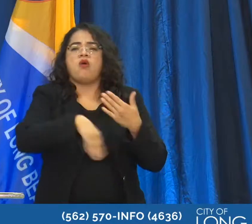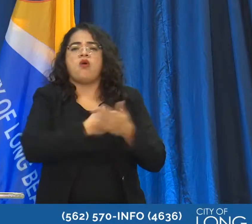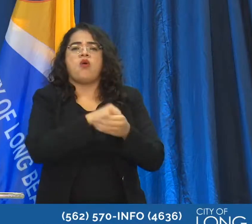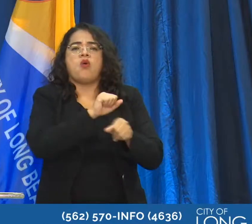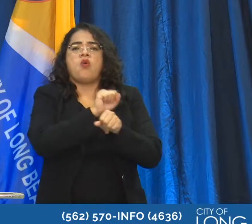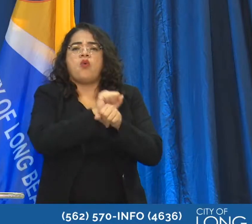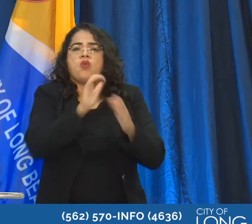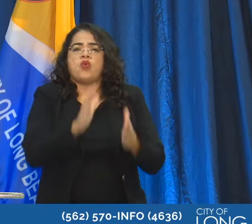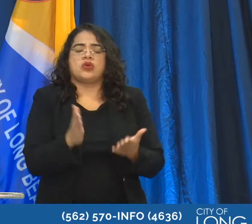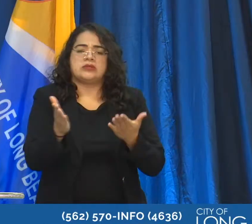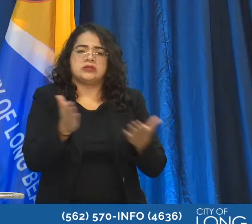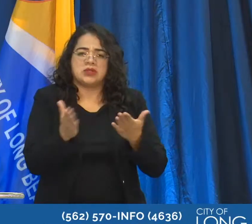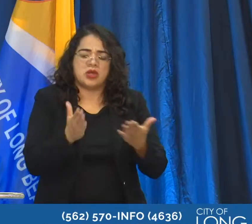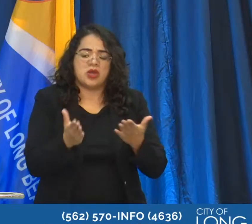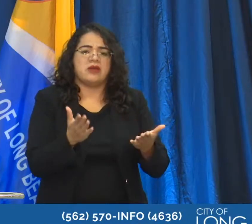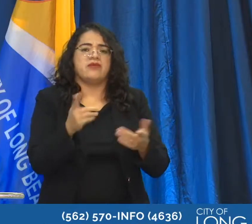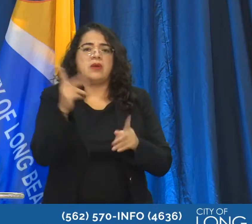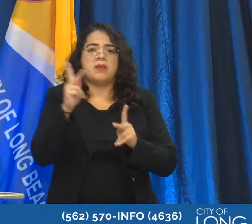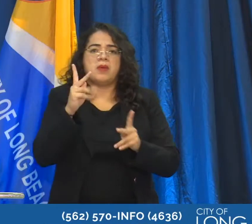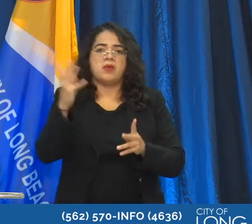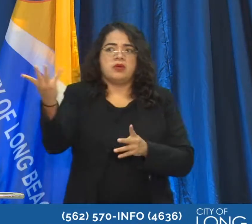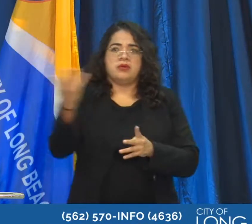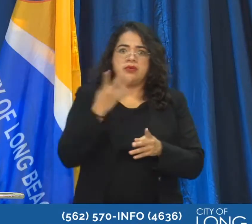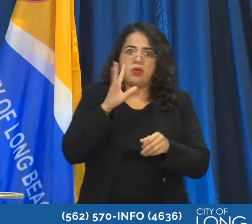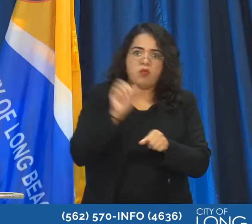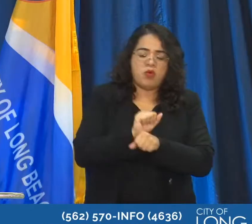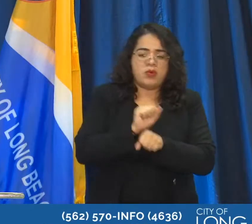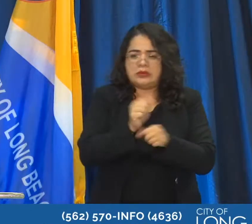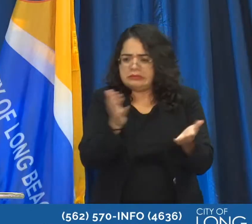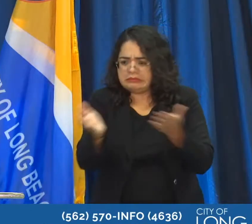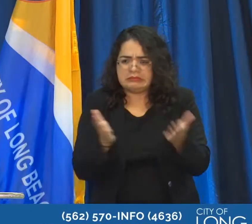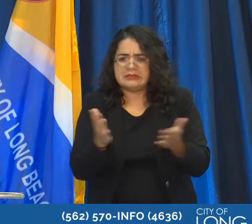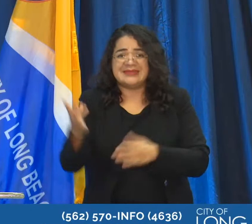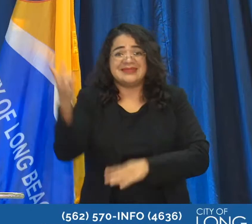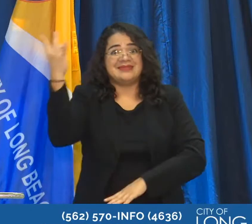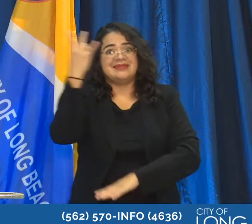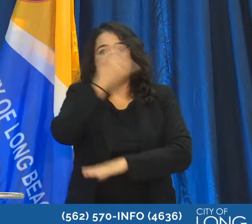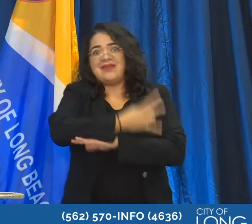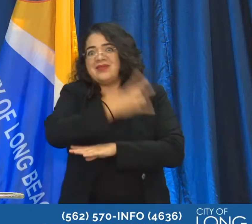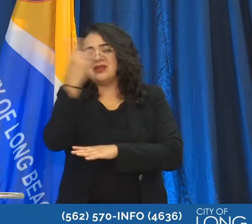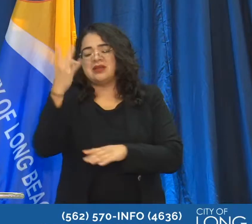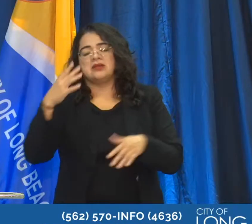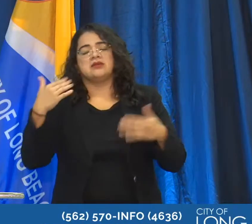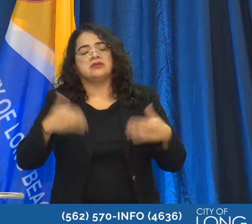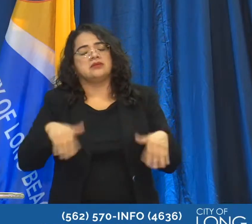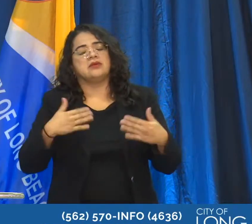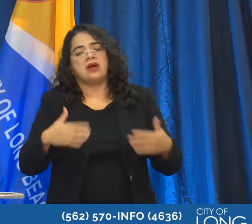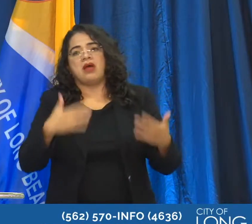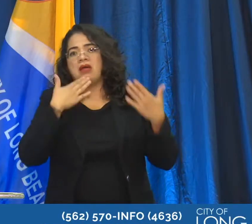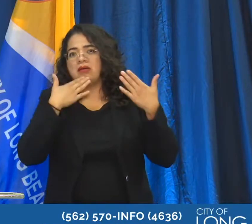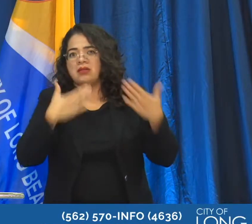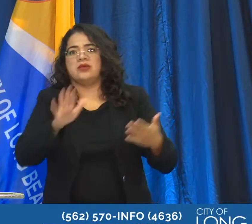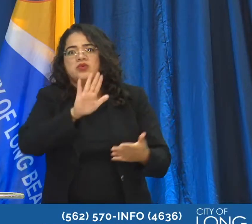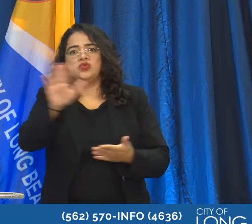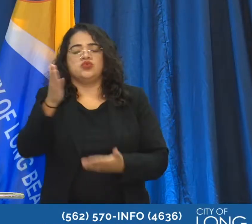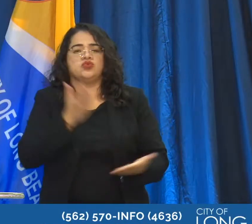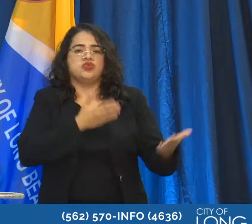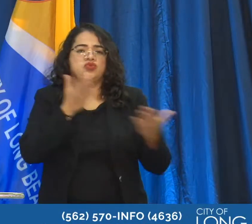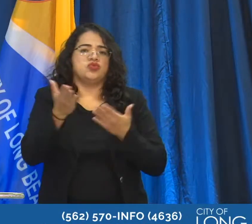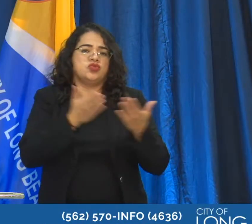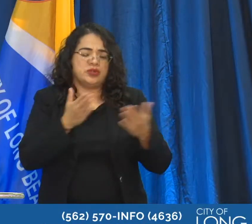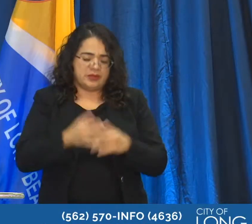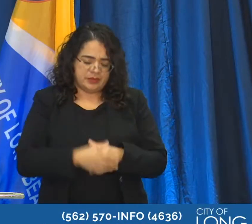han estado apoyando estos sitios 7 días a la semana. Queremos asegurarnos que sepan nuestros sitios de